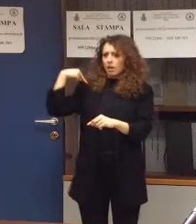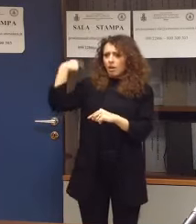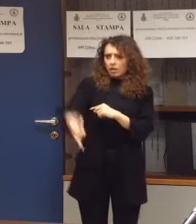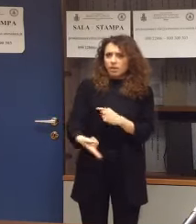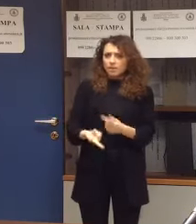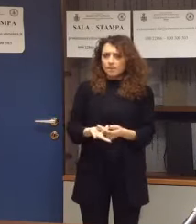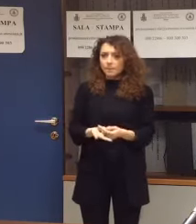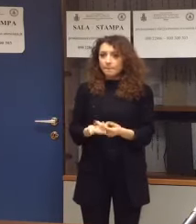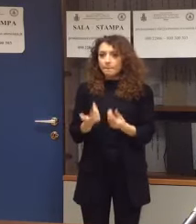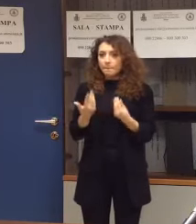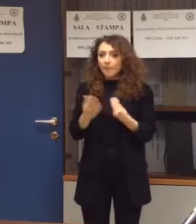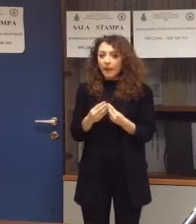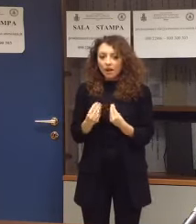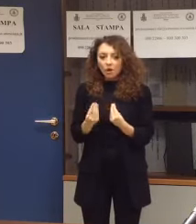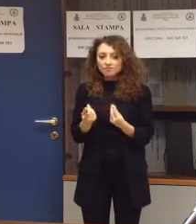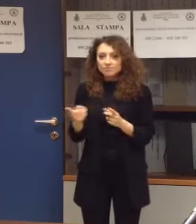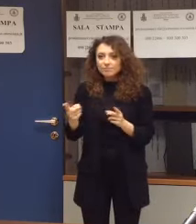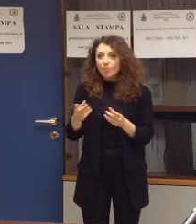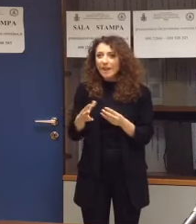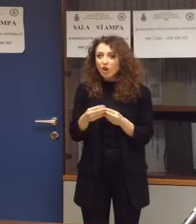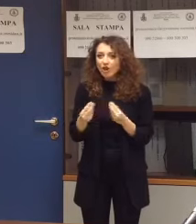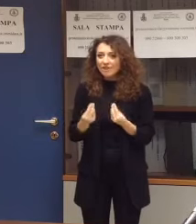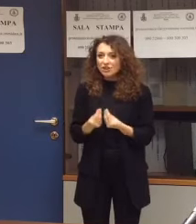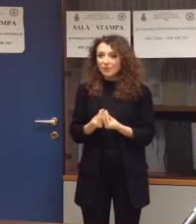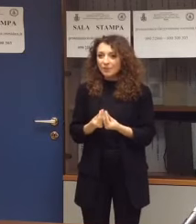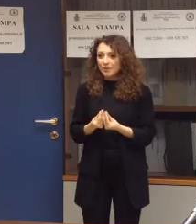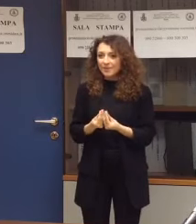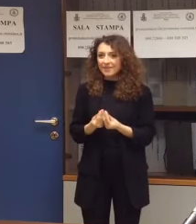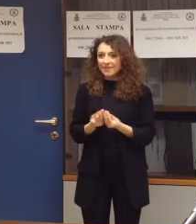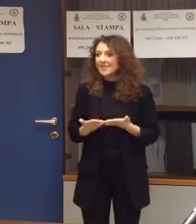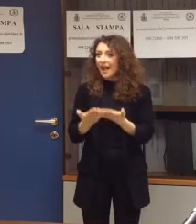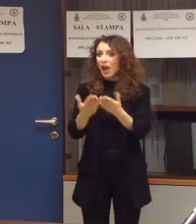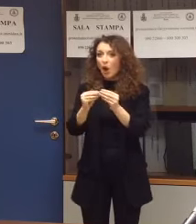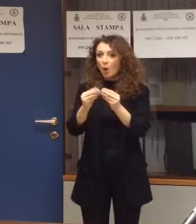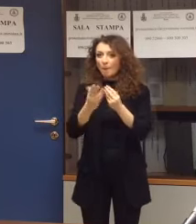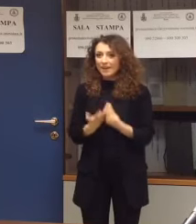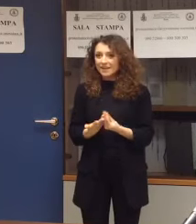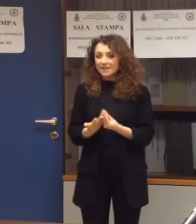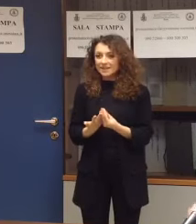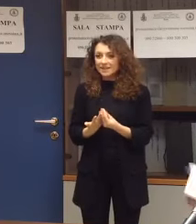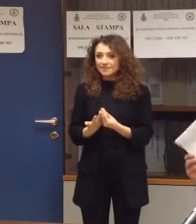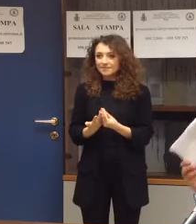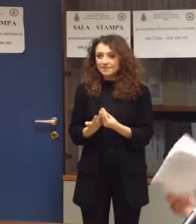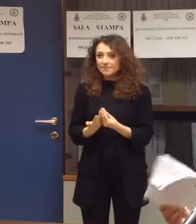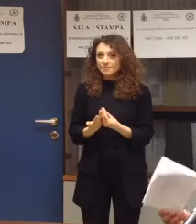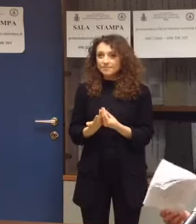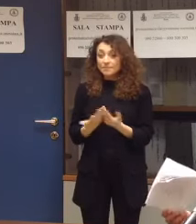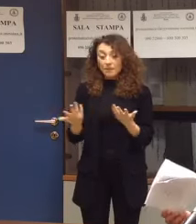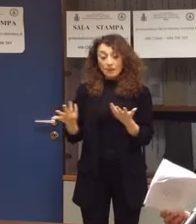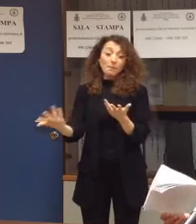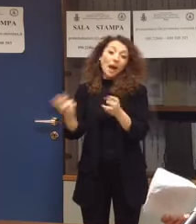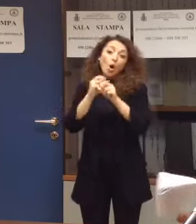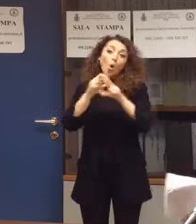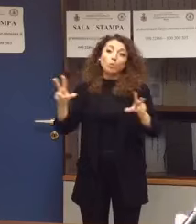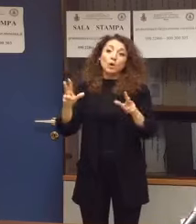allora, nel frattempo, che mettiamo in pentola? Le comunicazioni stampa